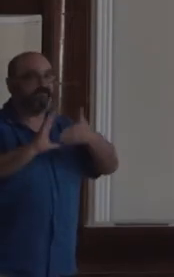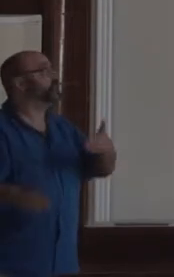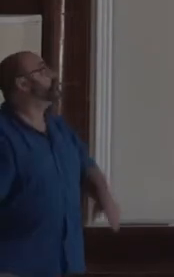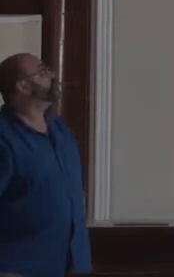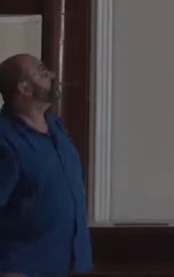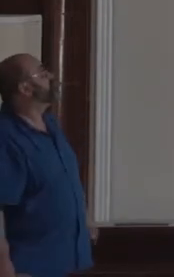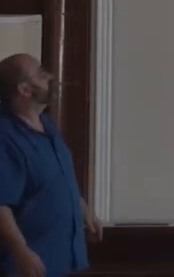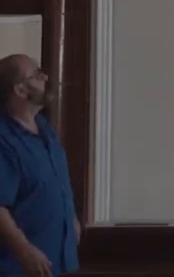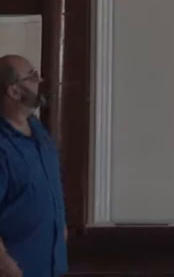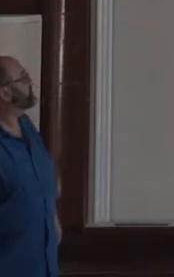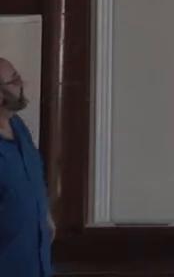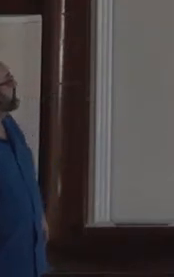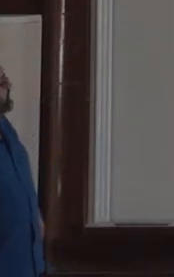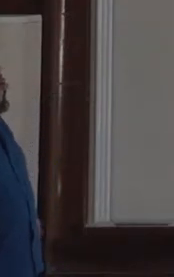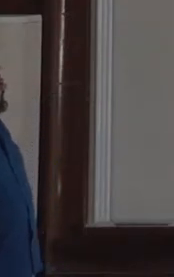ça.